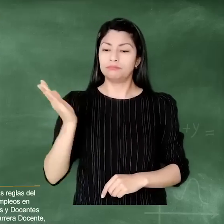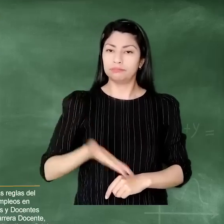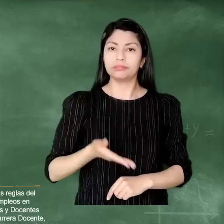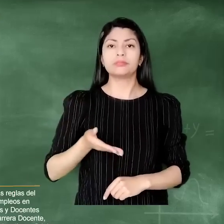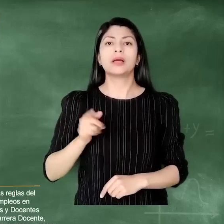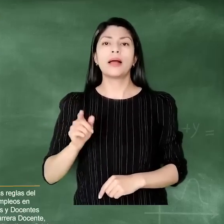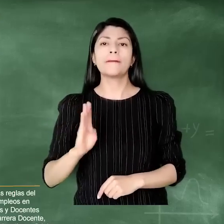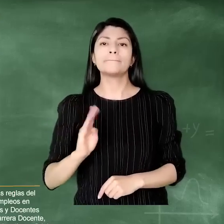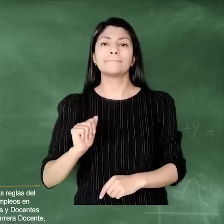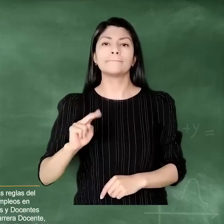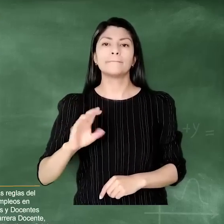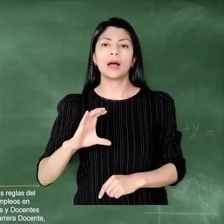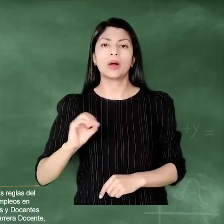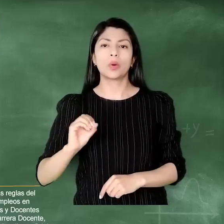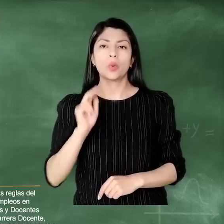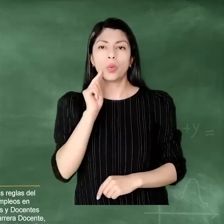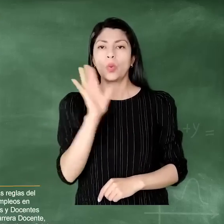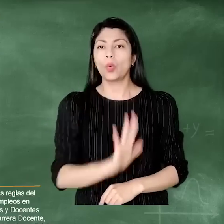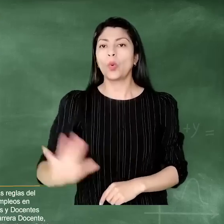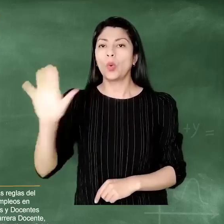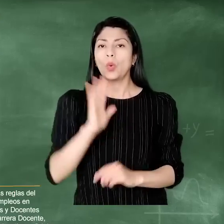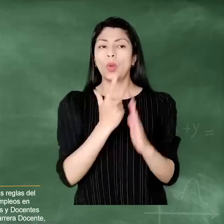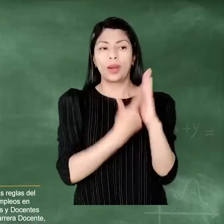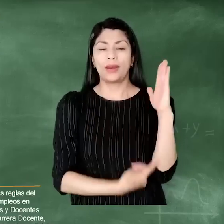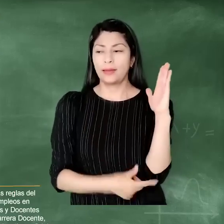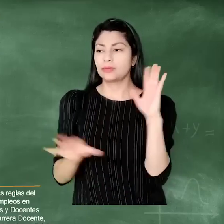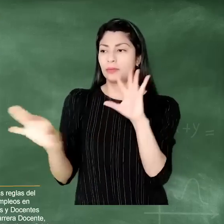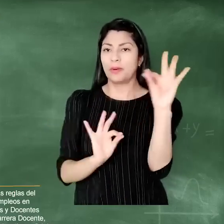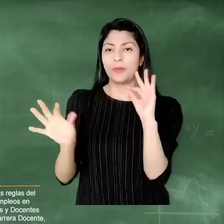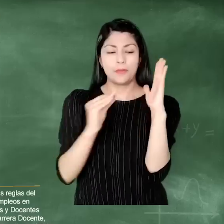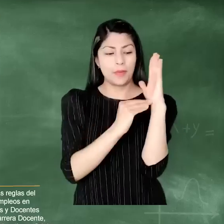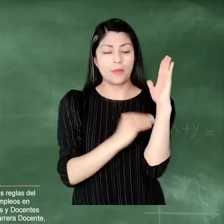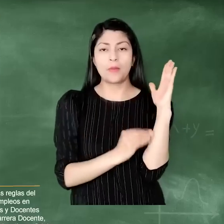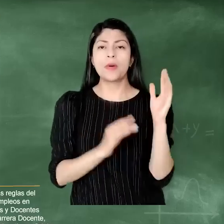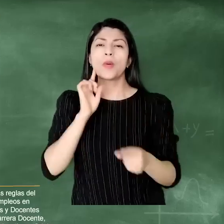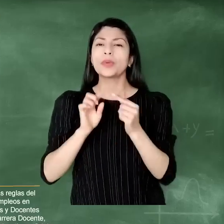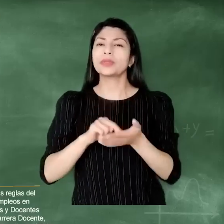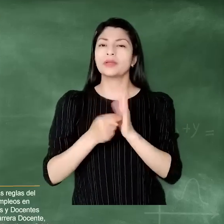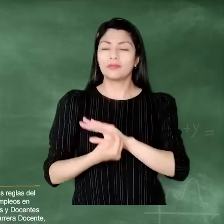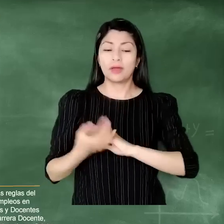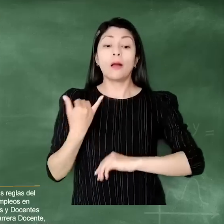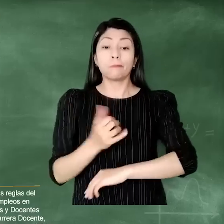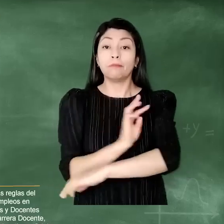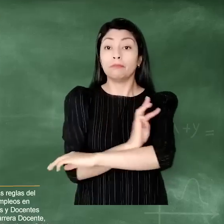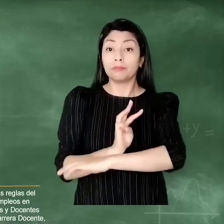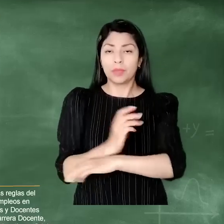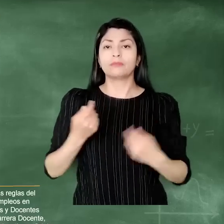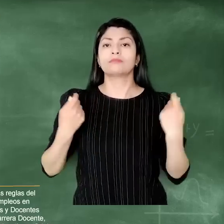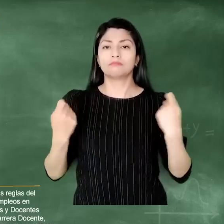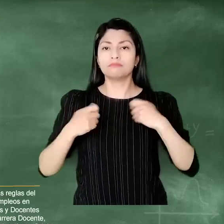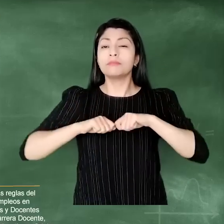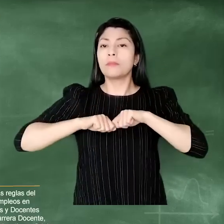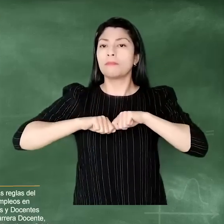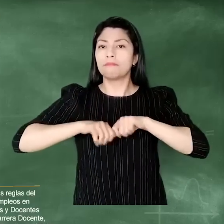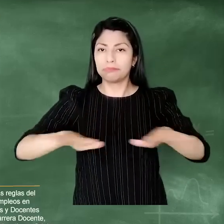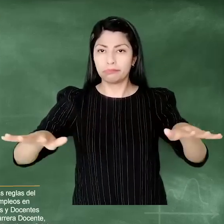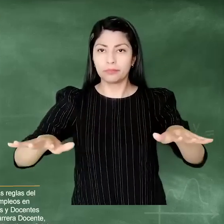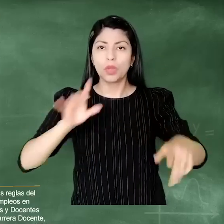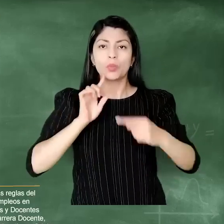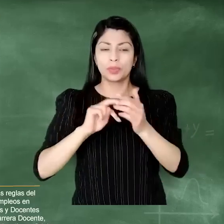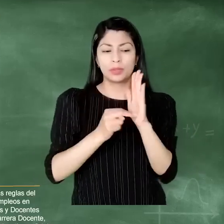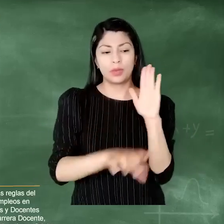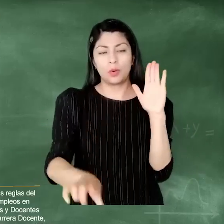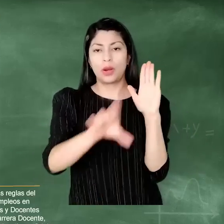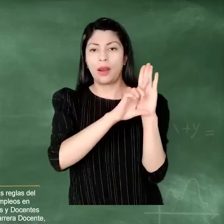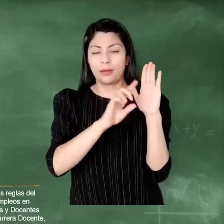www.cnsc.gov.co, enlace, Banco Nacional de Listas de Elegibles, la cual constituye el medio oficial de publicación para todos